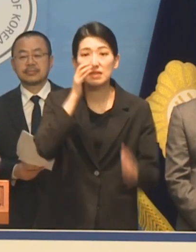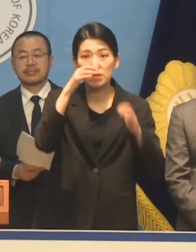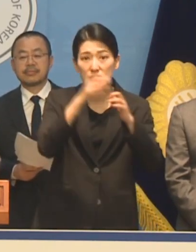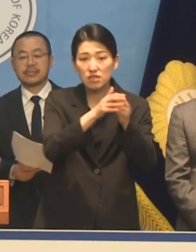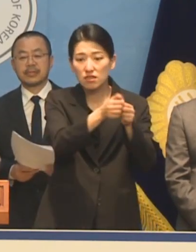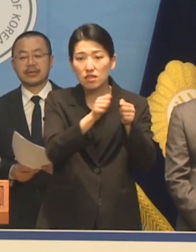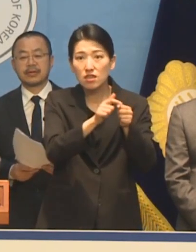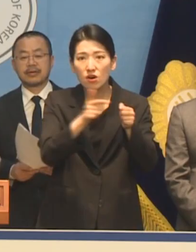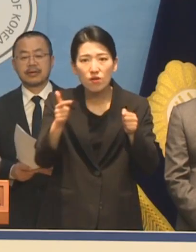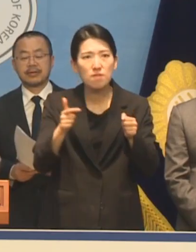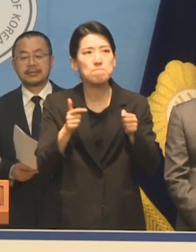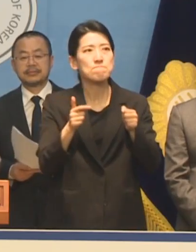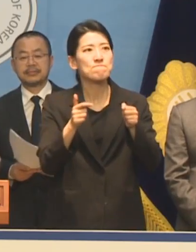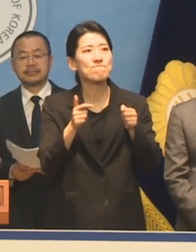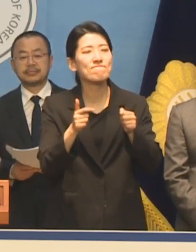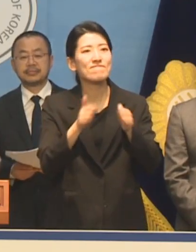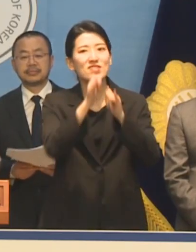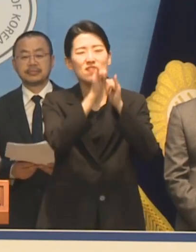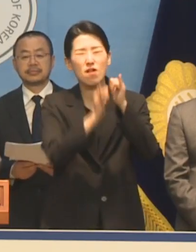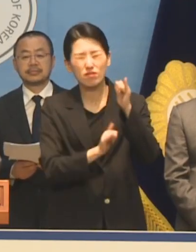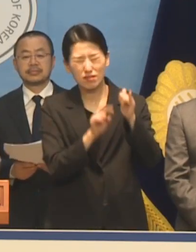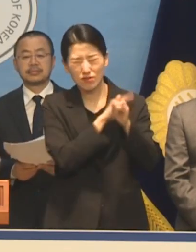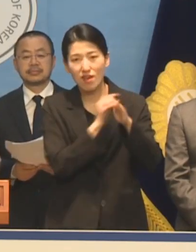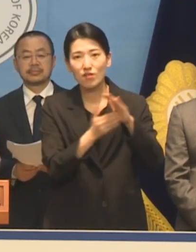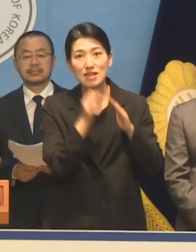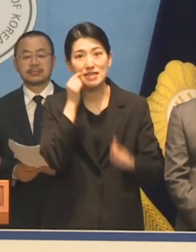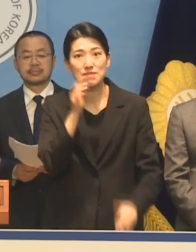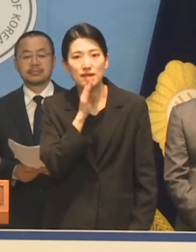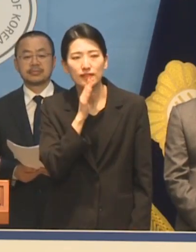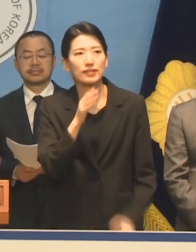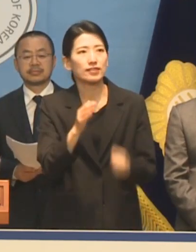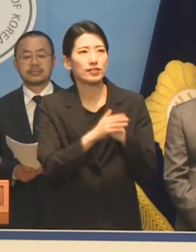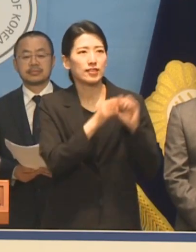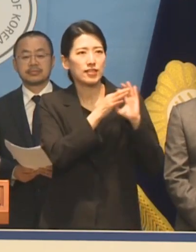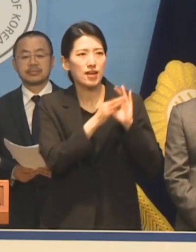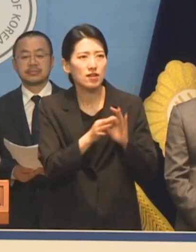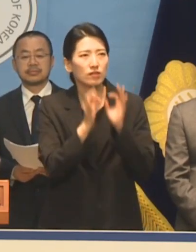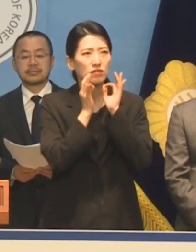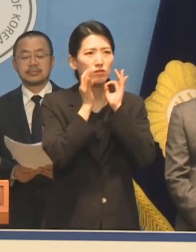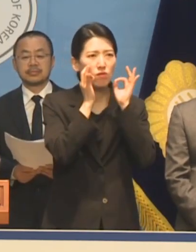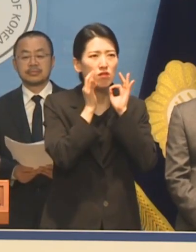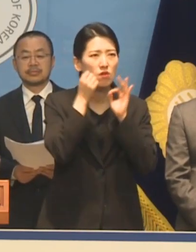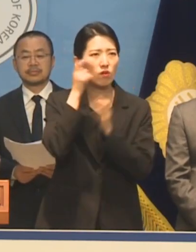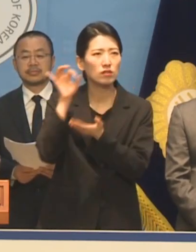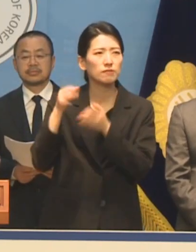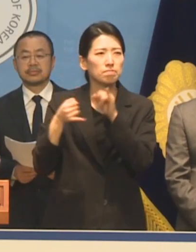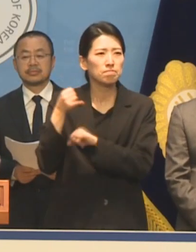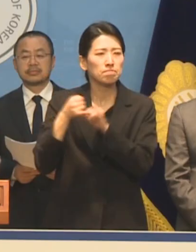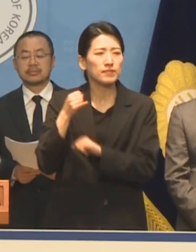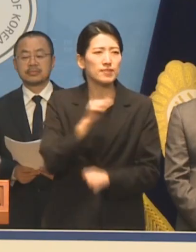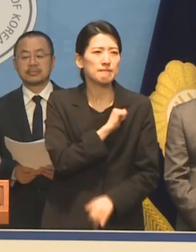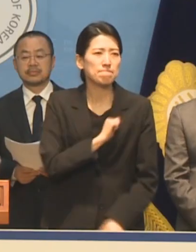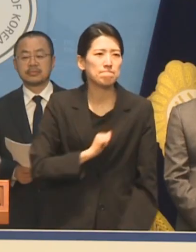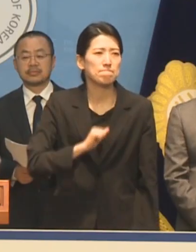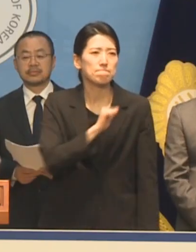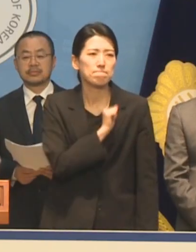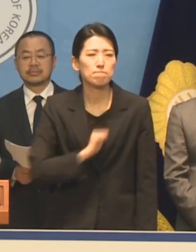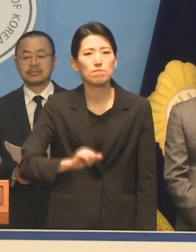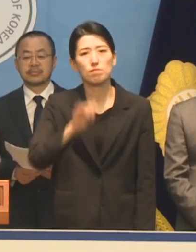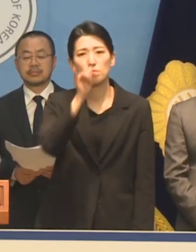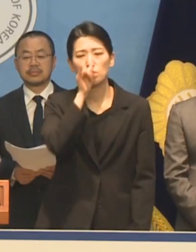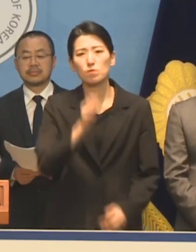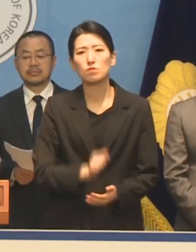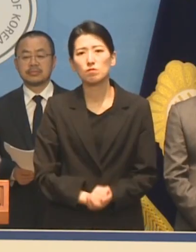딤체 신화를 또다시 만들기 위해 총력을 기울이고 있습니다. 지난 3월